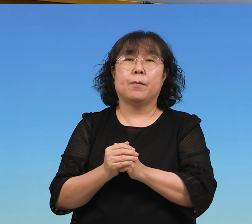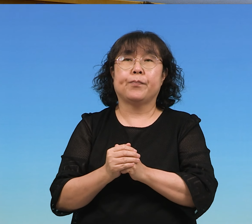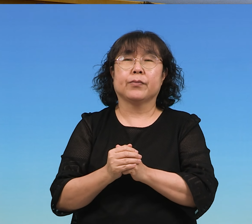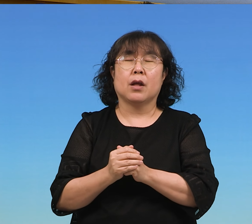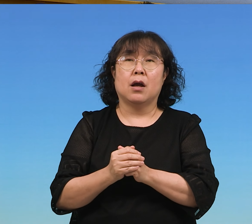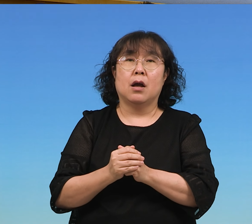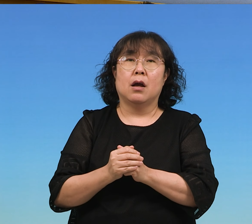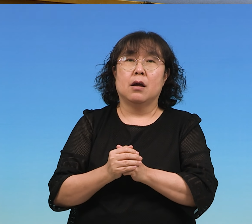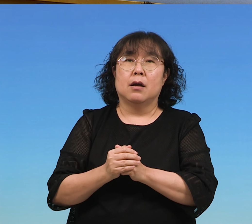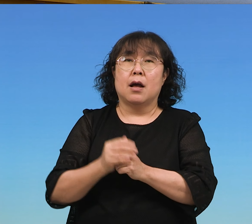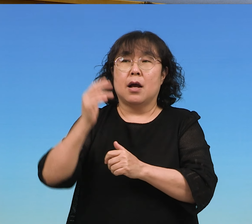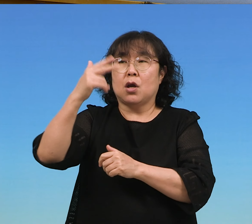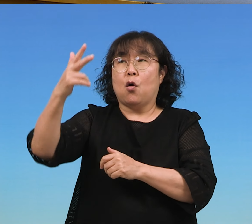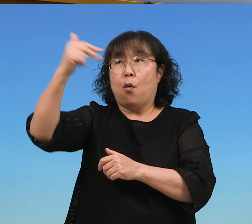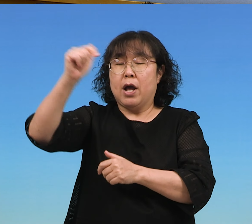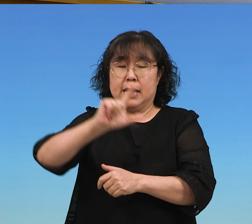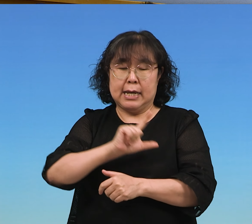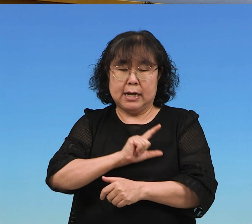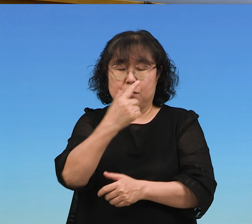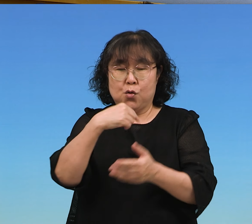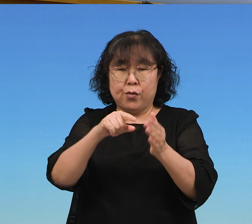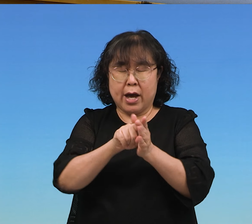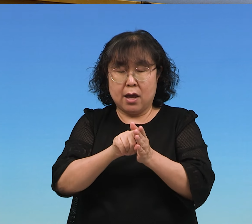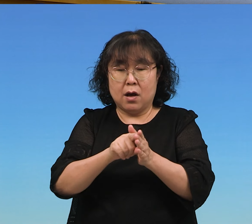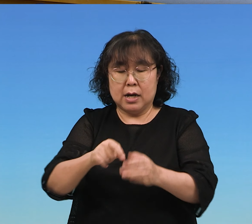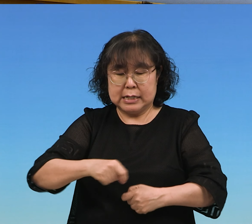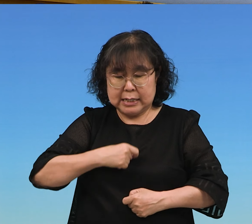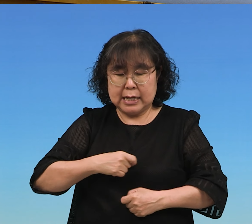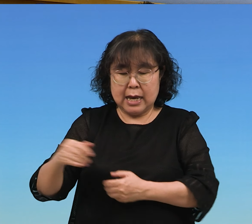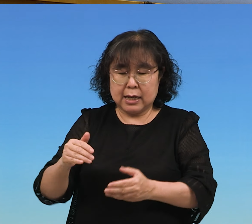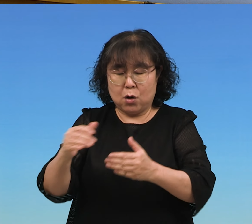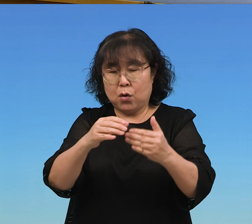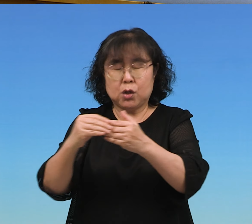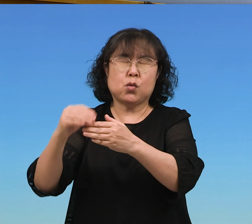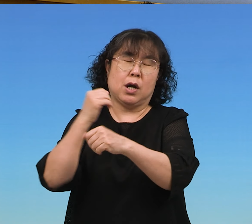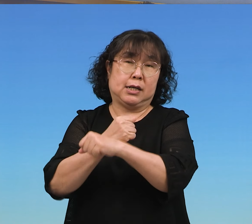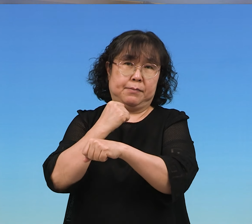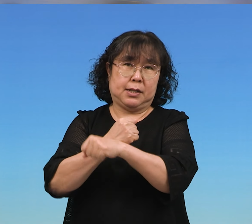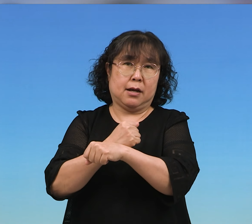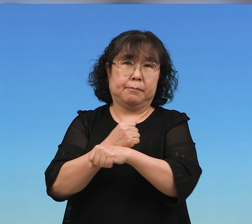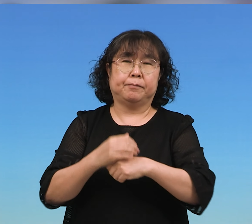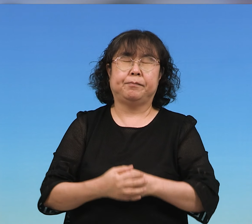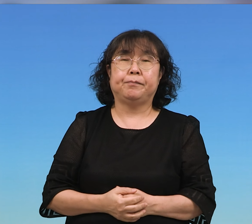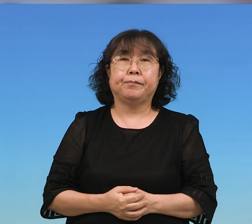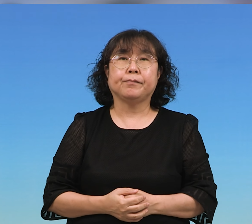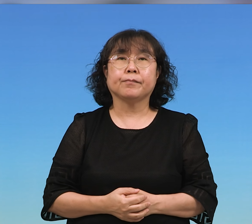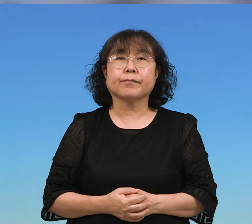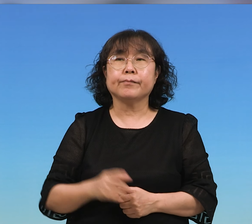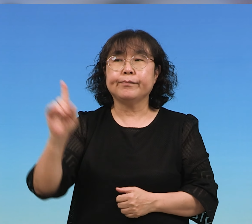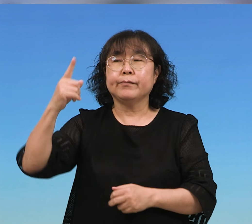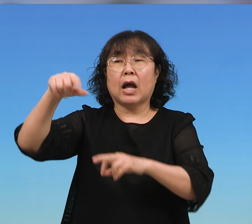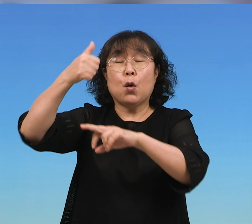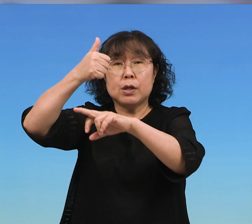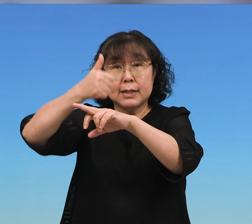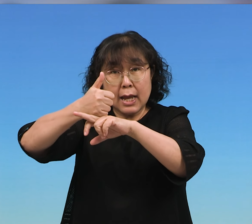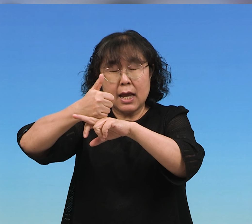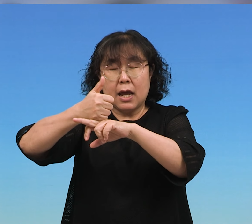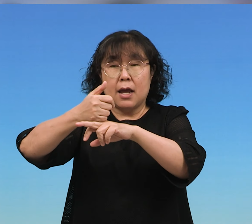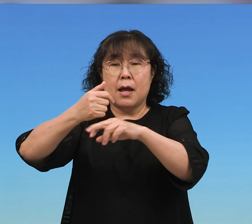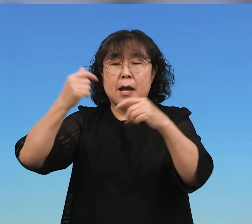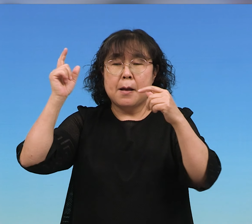위하여 의의 길로 인도하시는 도다. 사실 여러분 이게 너무나 주옥 같은 얘기인데요, 이게 저는 이런 생각을 해요. 이게 그날